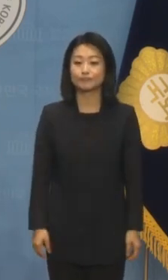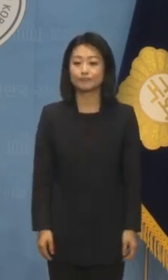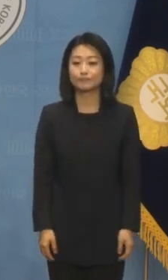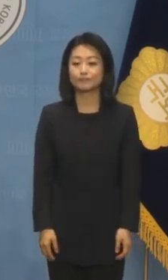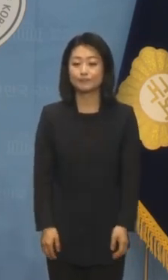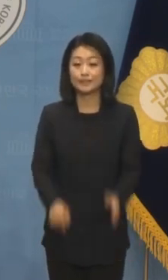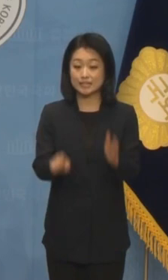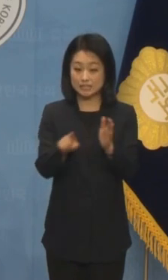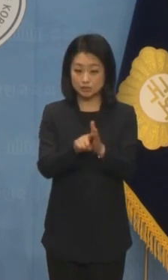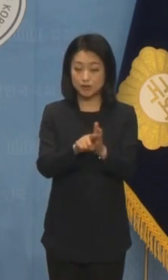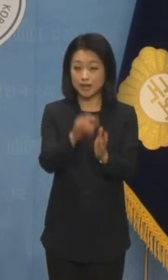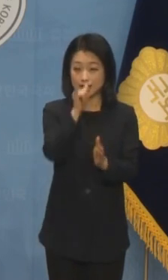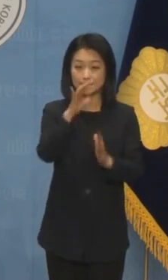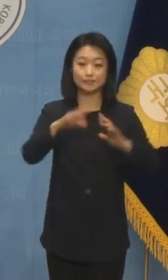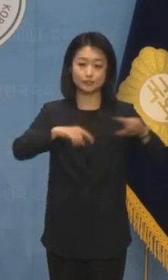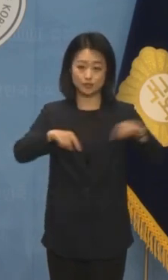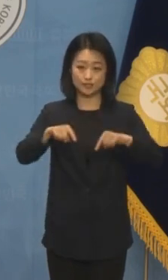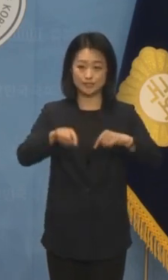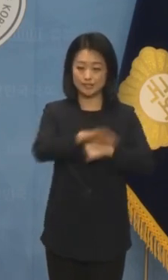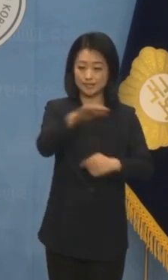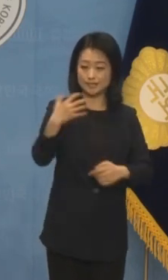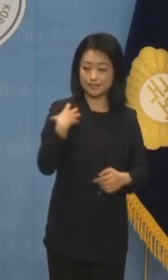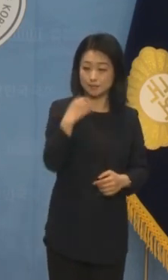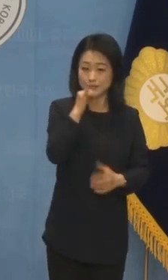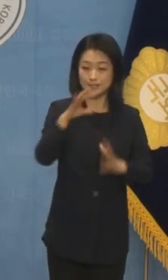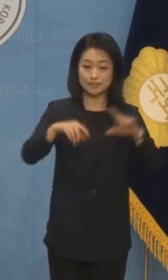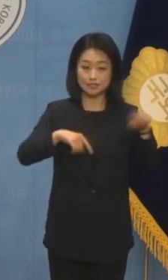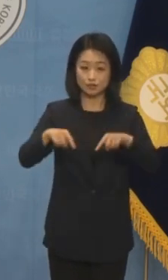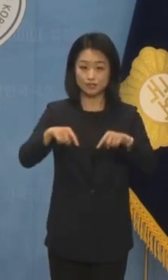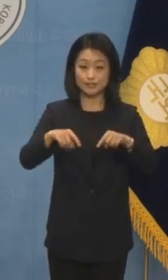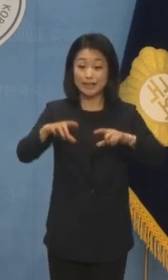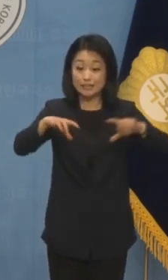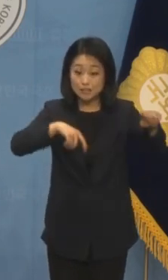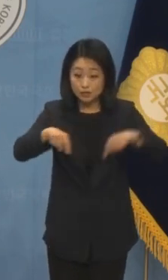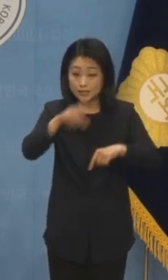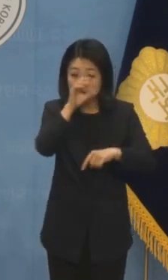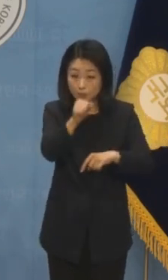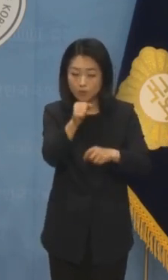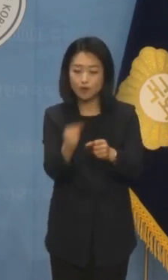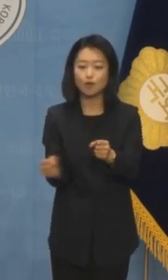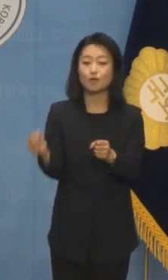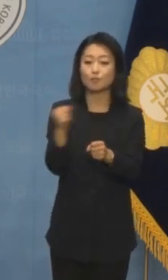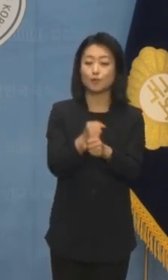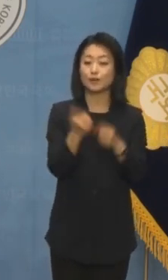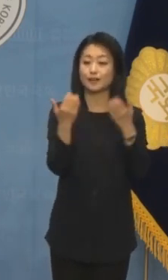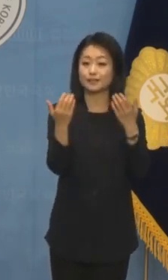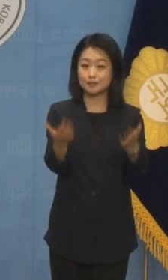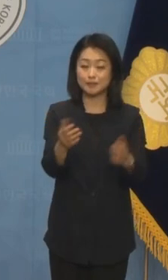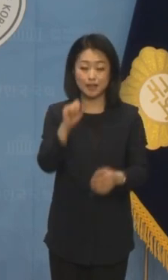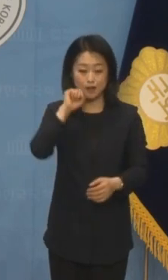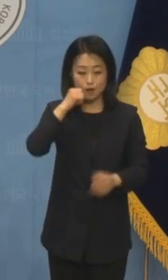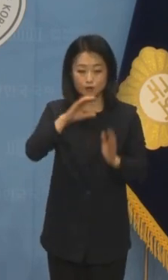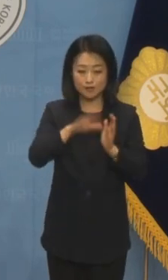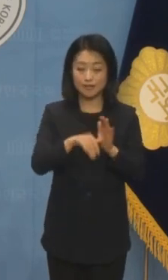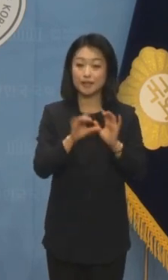신뢰의 정치와 책임 정치로 정치를 복원해내겠습니다. 저 주미애는 어려운